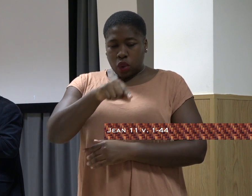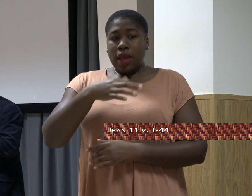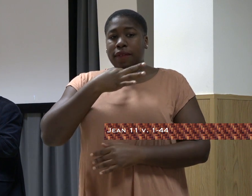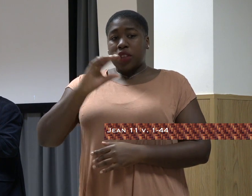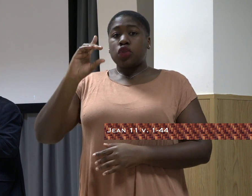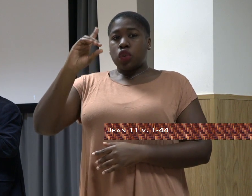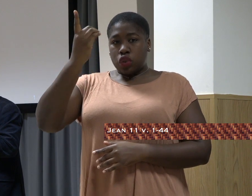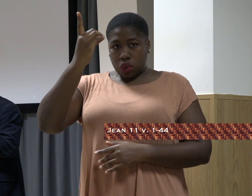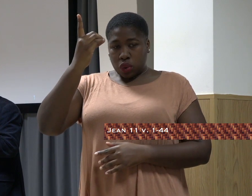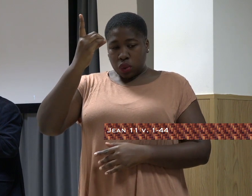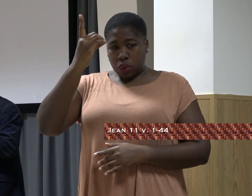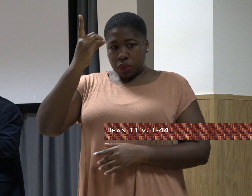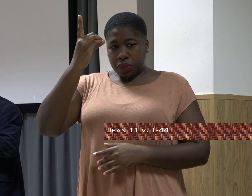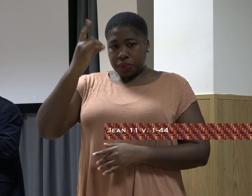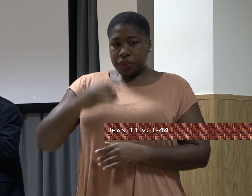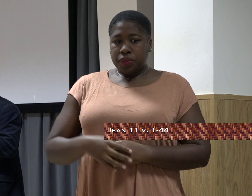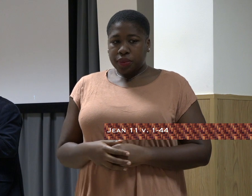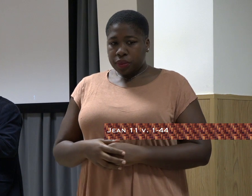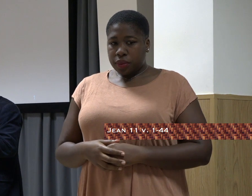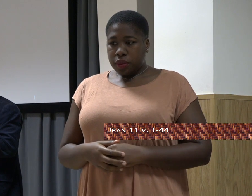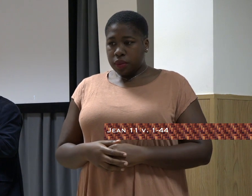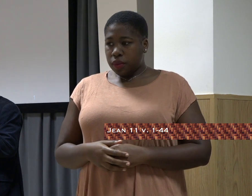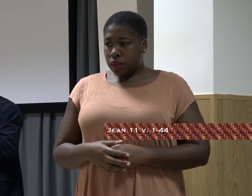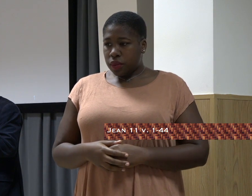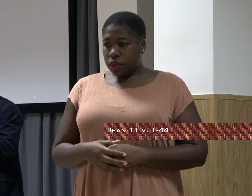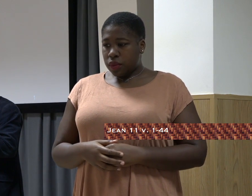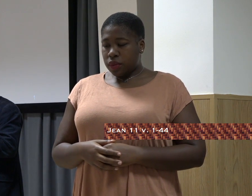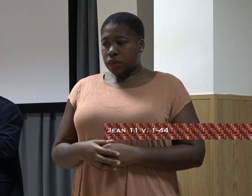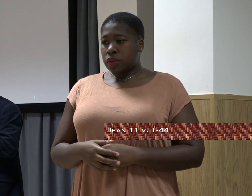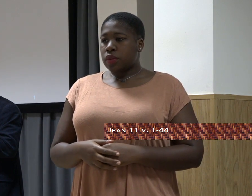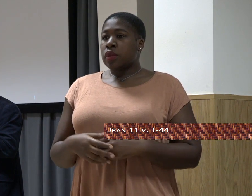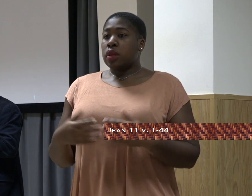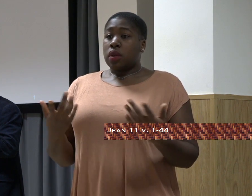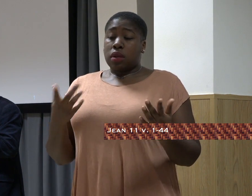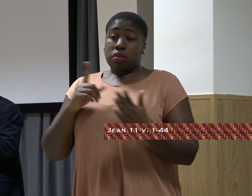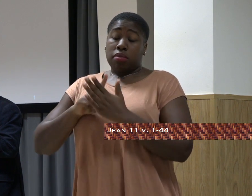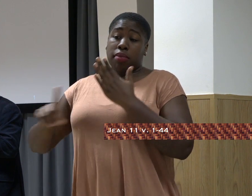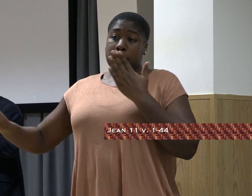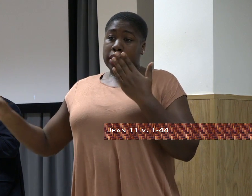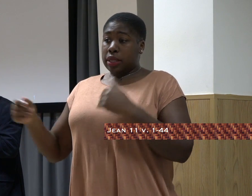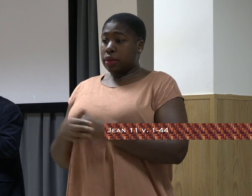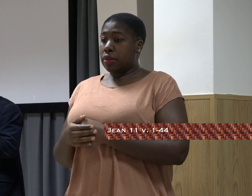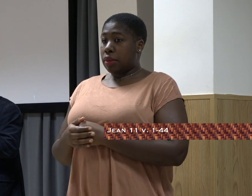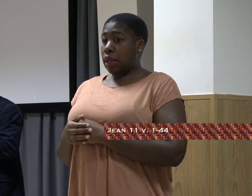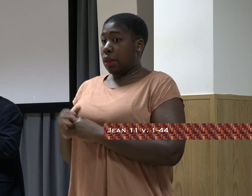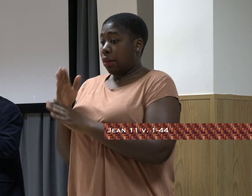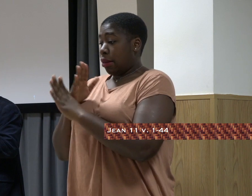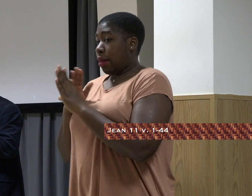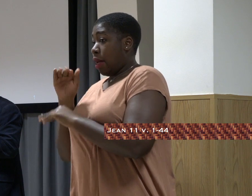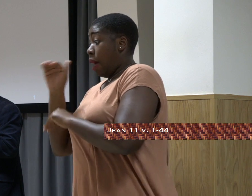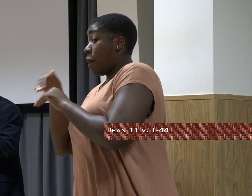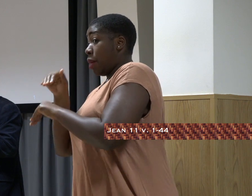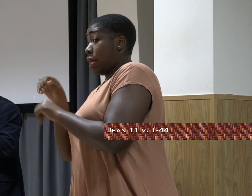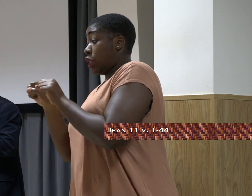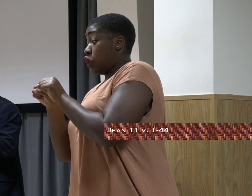qui devait venir dans le monde. Ayant ainsi parlé, elle s'en alla. Puis elle appela secrètement Marie, sa sœur, et lui